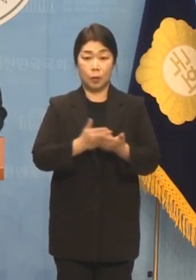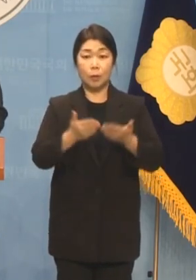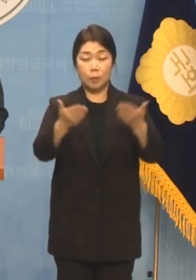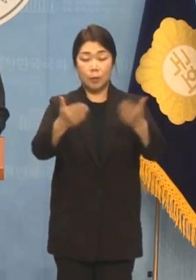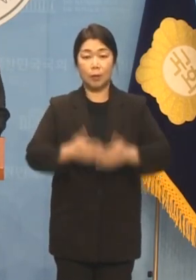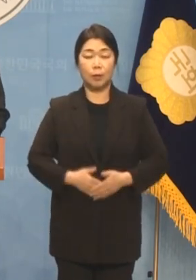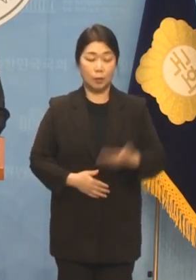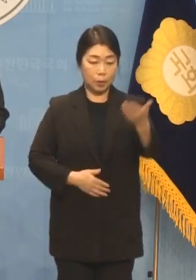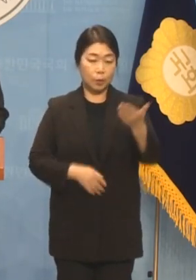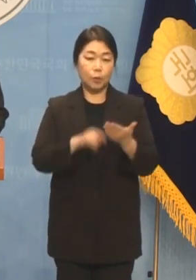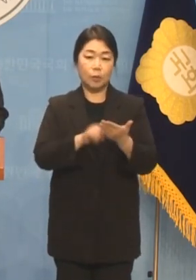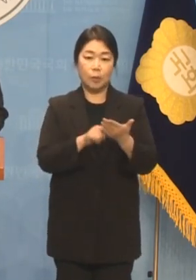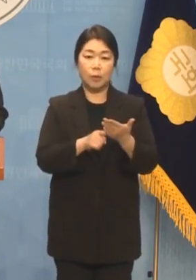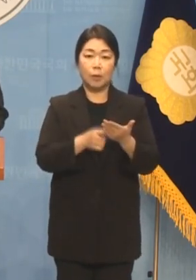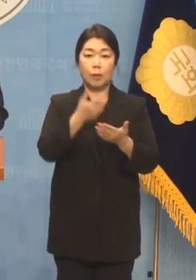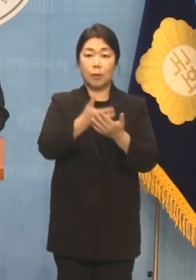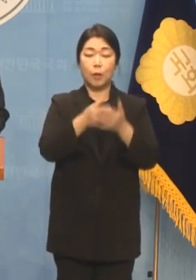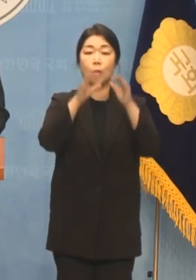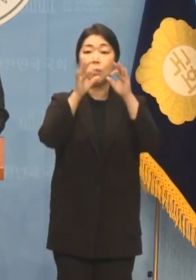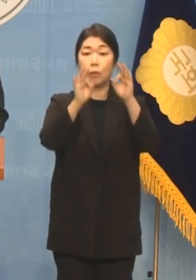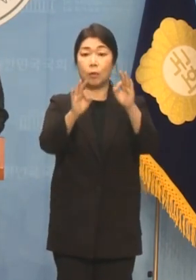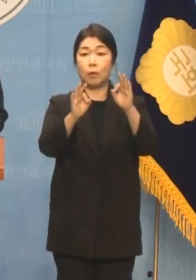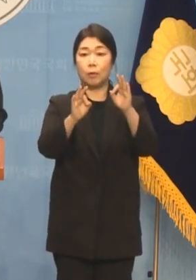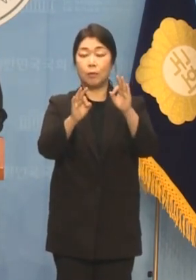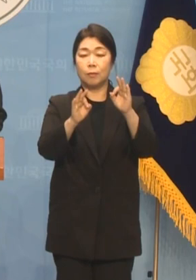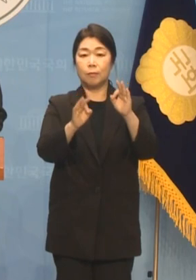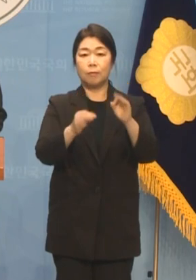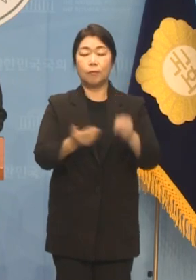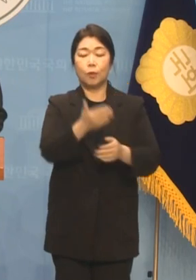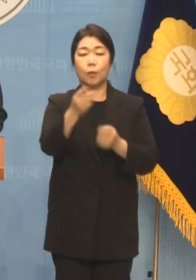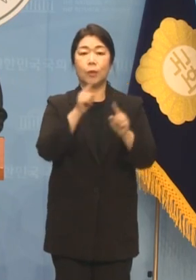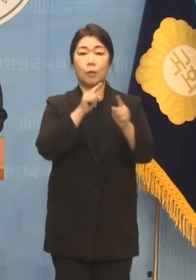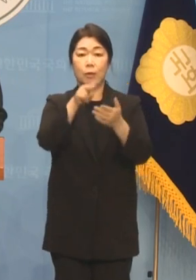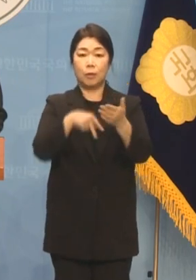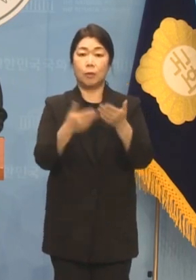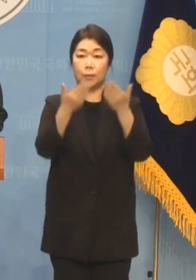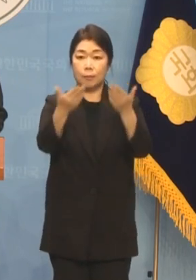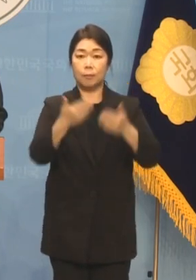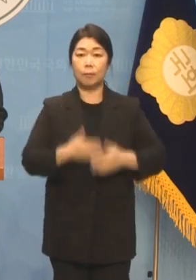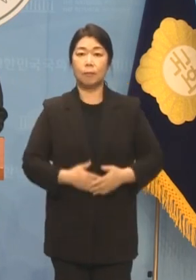여러분이 받으신 발표 자료를 읽어드리겠습니다.